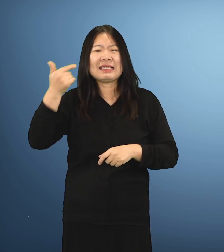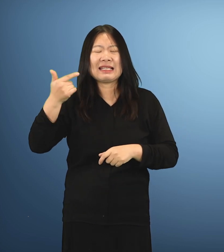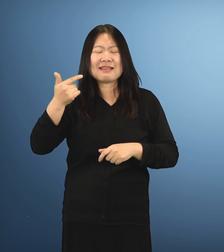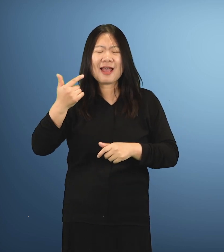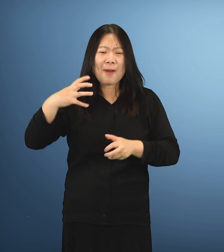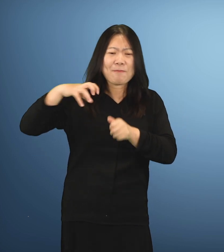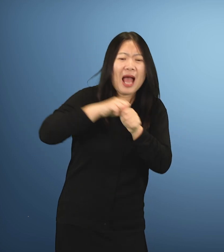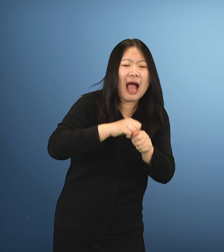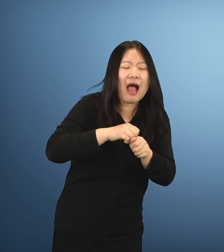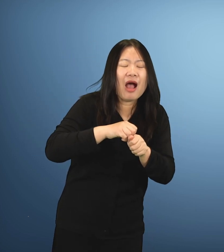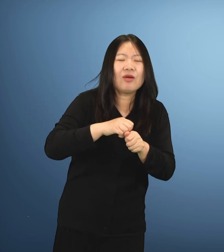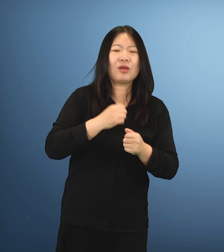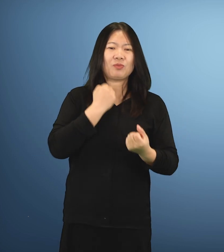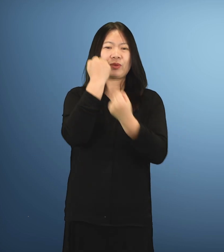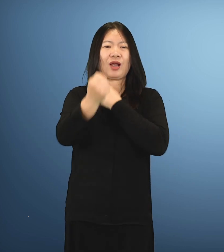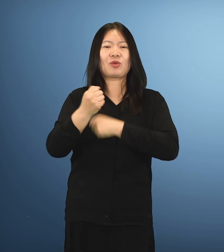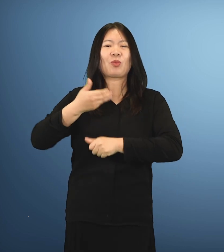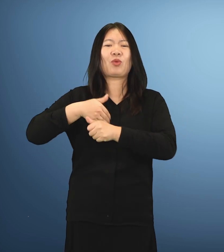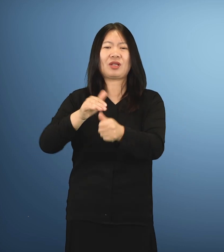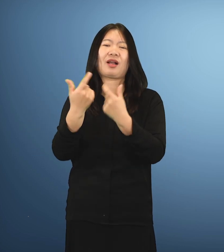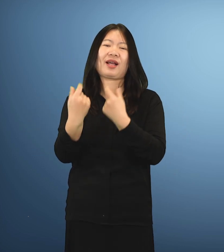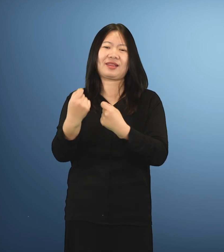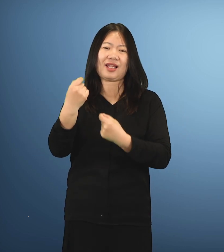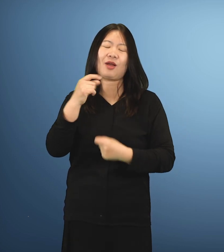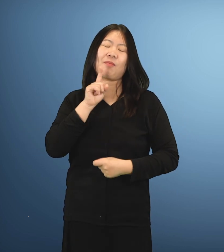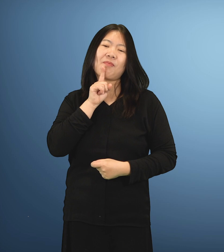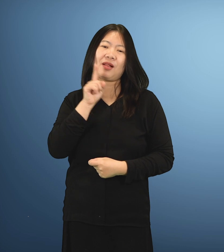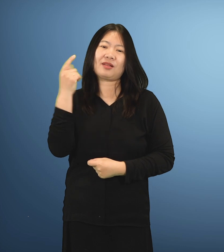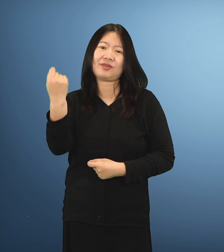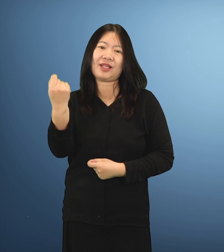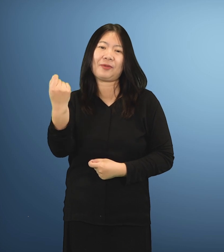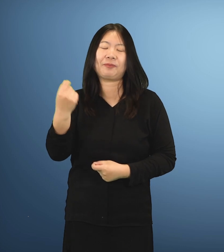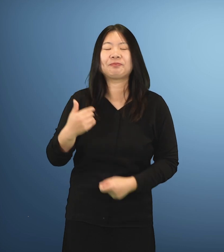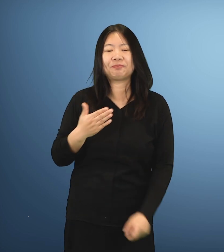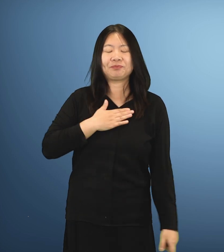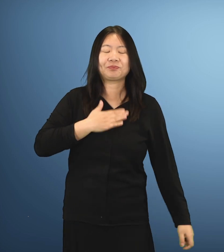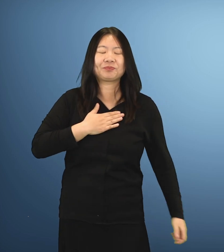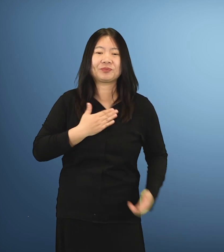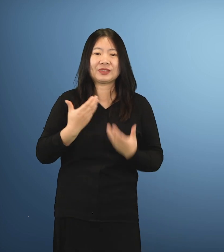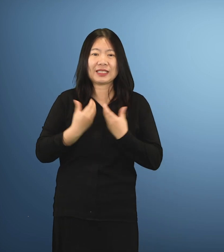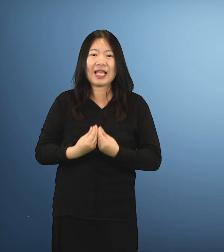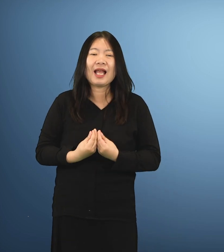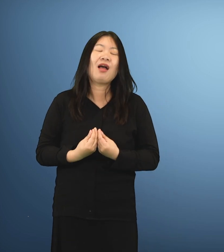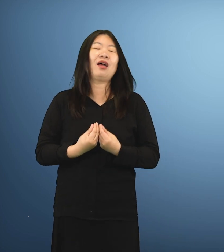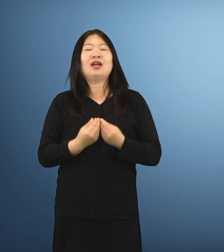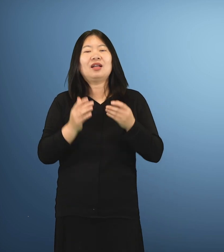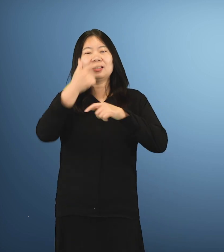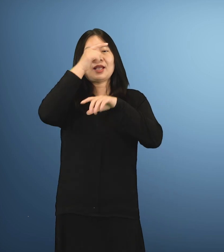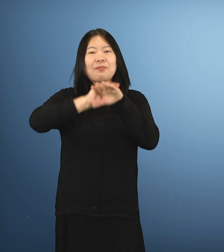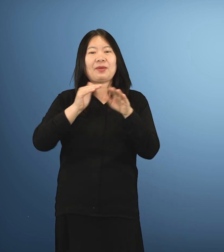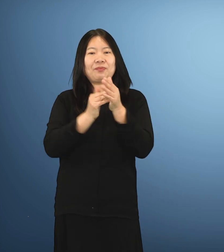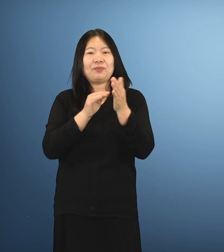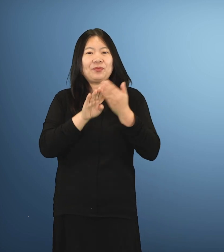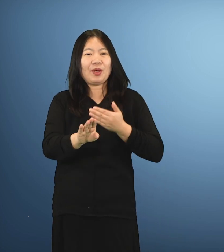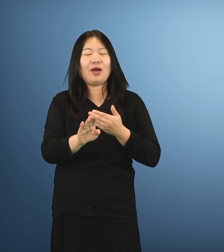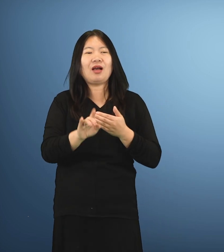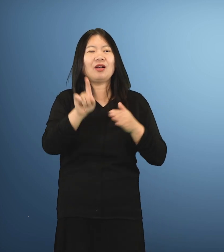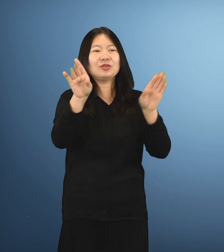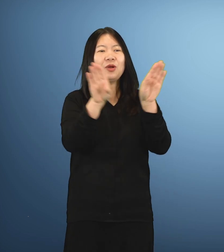주일날 이제 예배 이렇게 마치고 저 문으로 쫙 쏟아져 나가는 우리